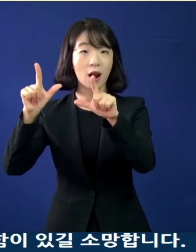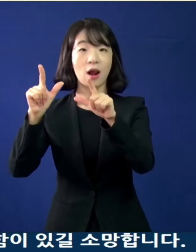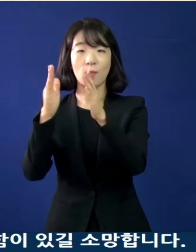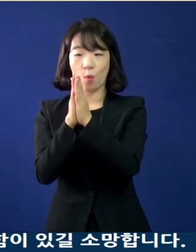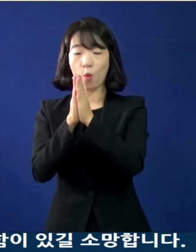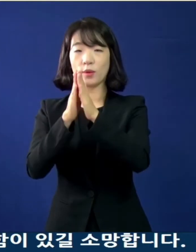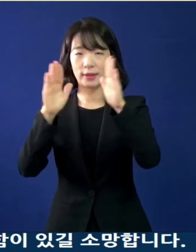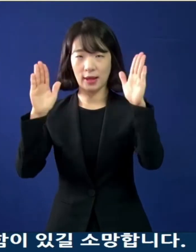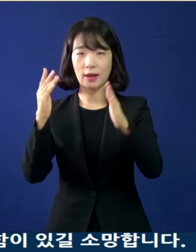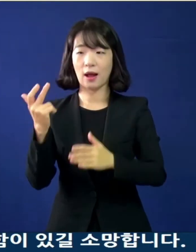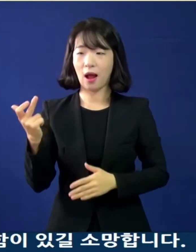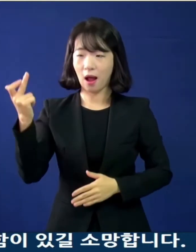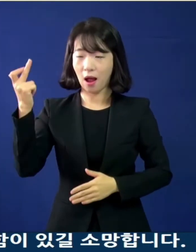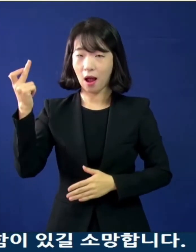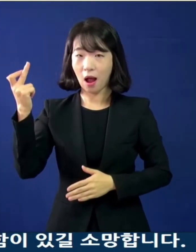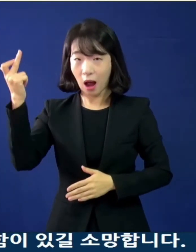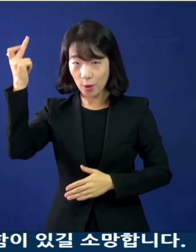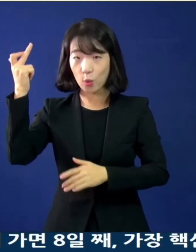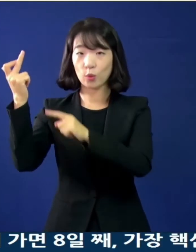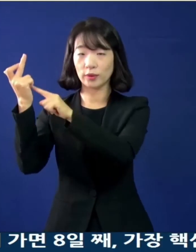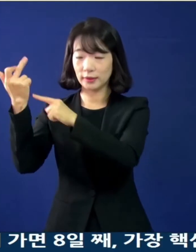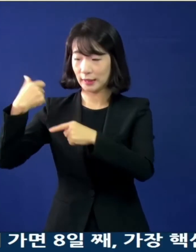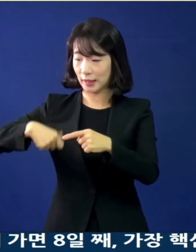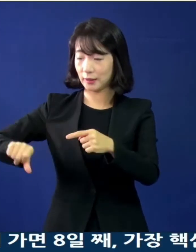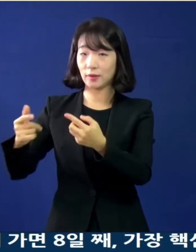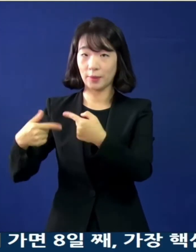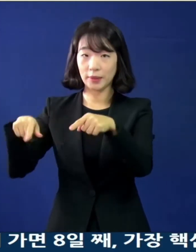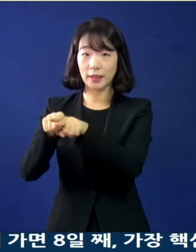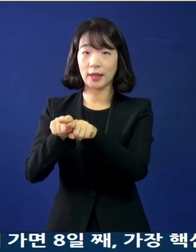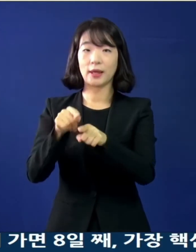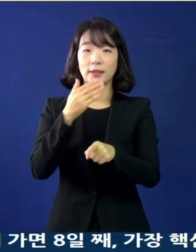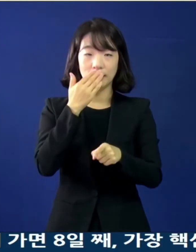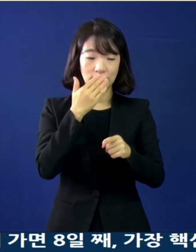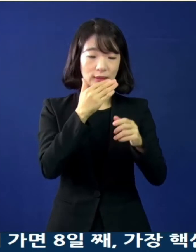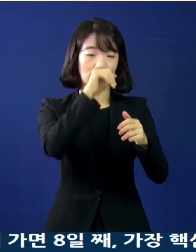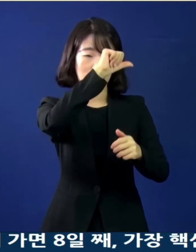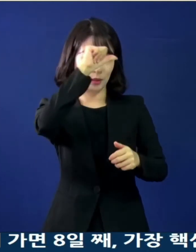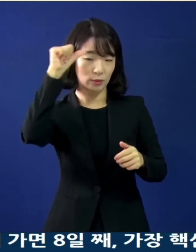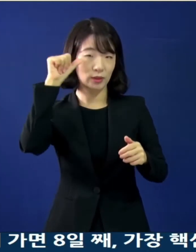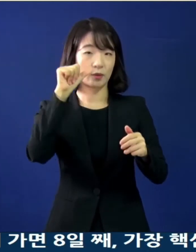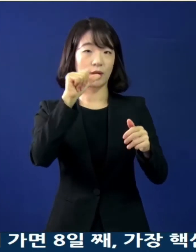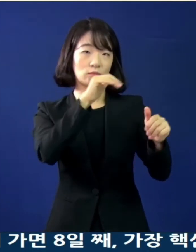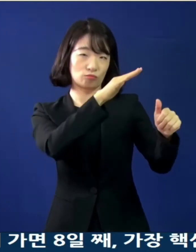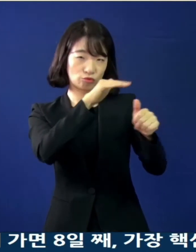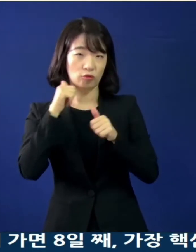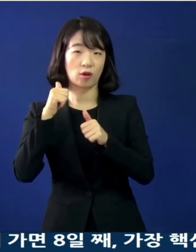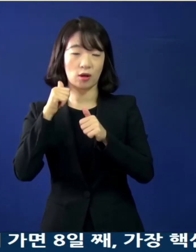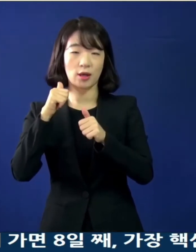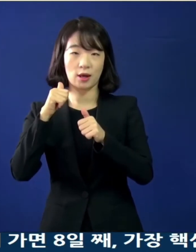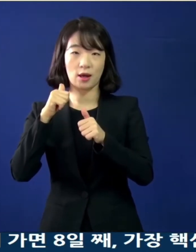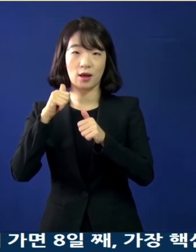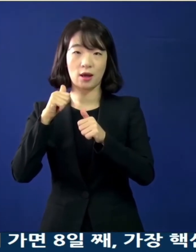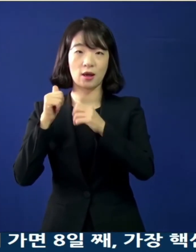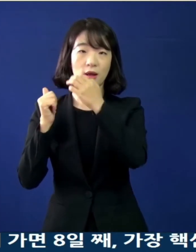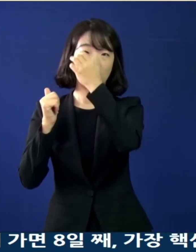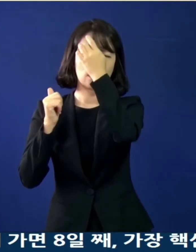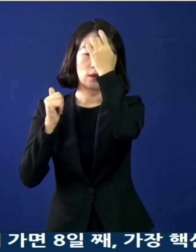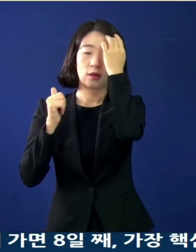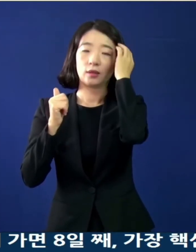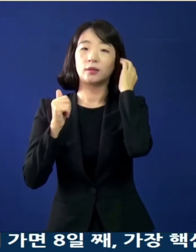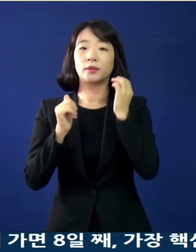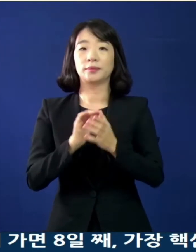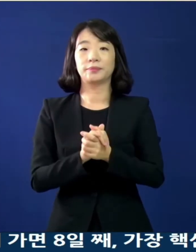그의 아들들과 이스라엘 장로들을 불러다가, 8째 날에 시작이 됐고요. 2절부터 쭉 보게